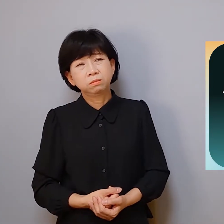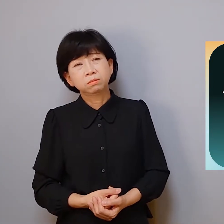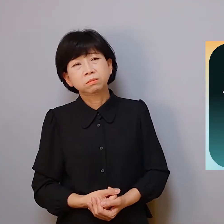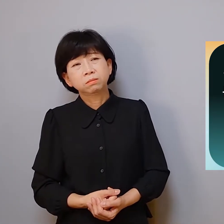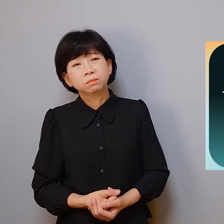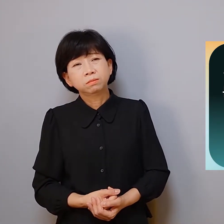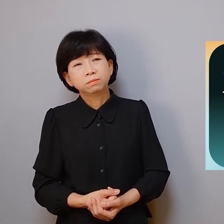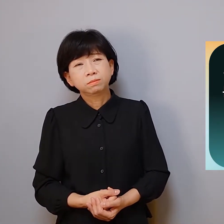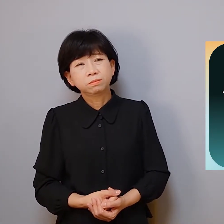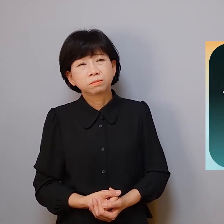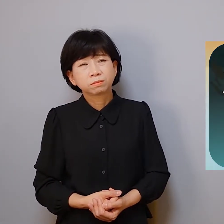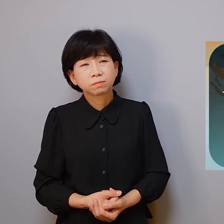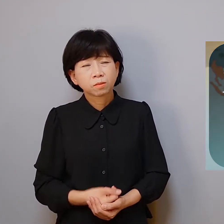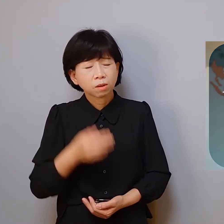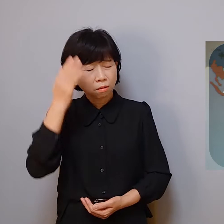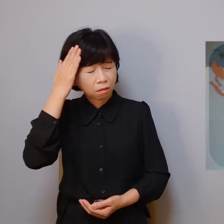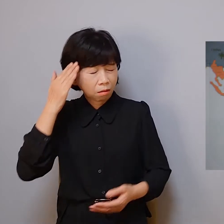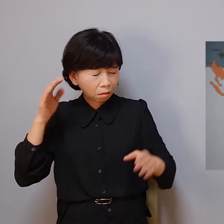말씀합니다.